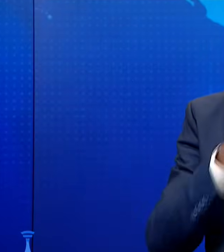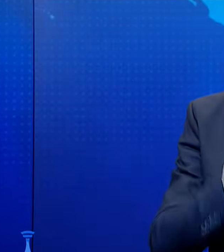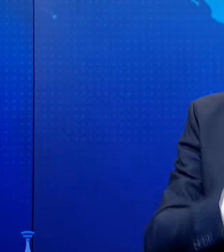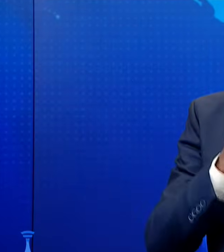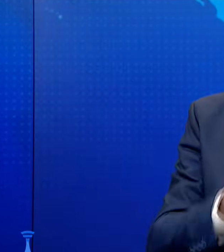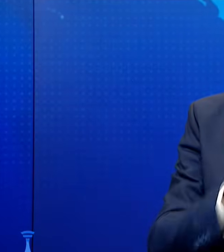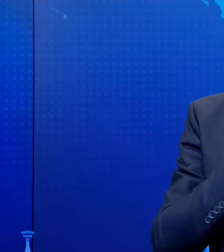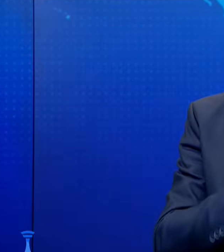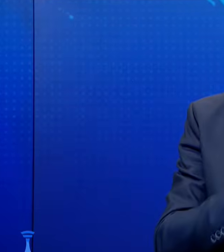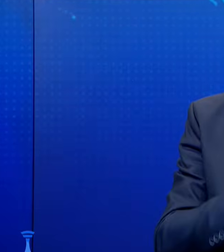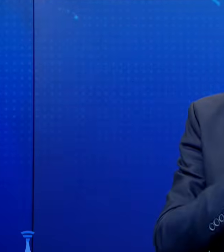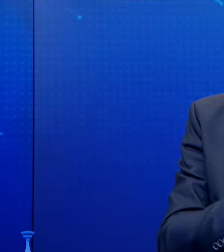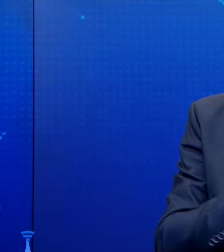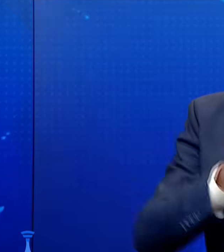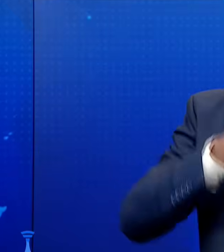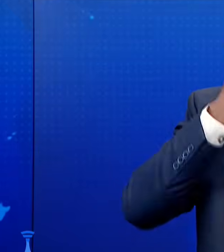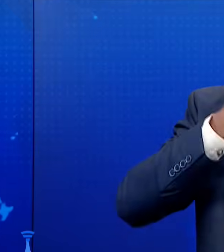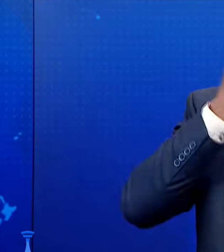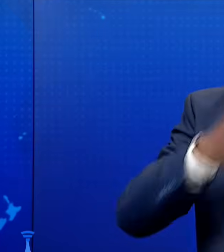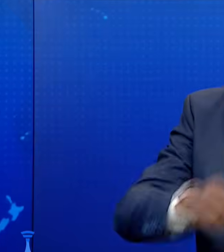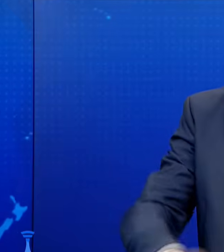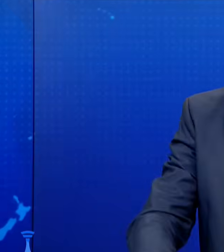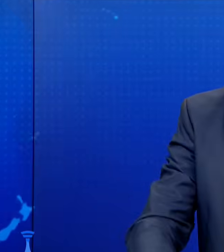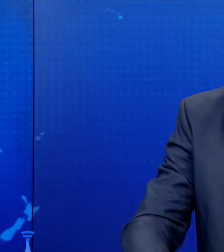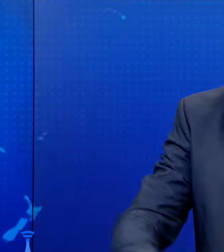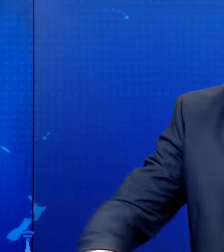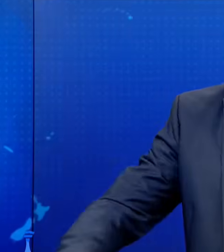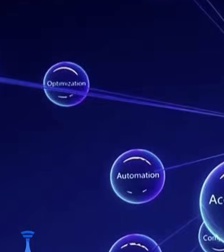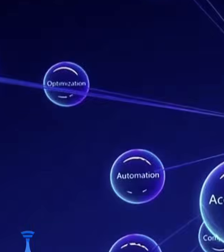የሚውሉ ውጤታማ ስራዎችን መስራቱን ተናግረዋል።